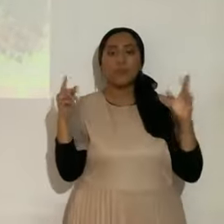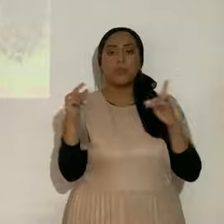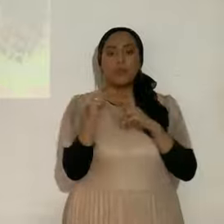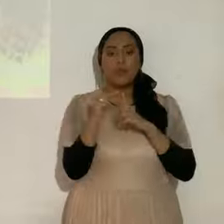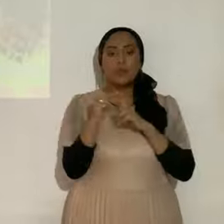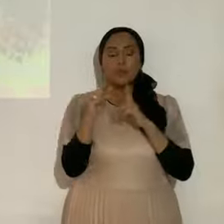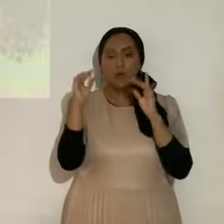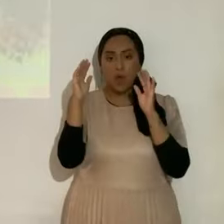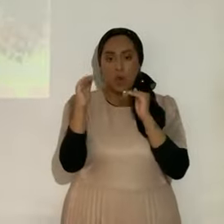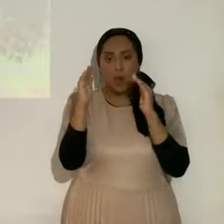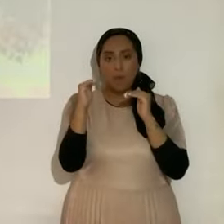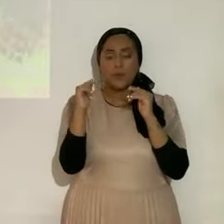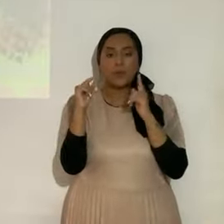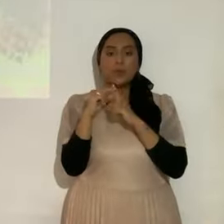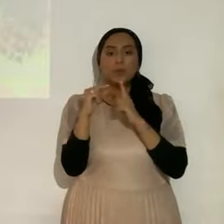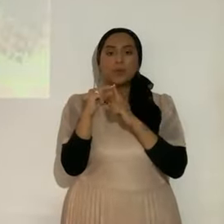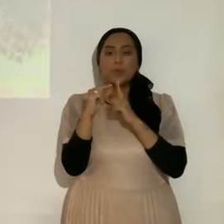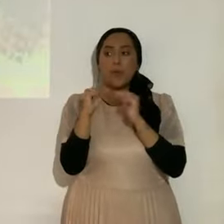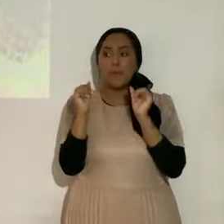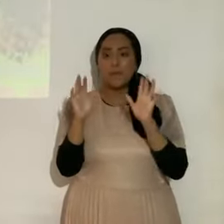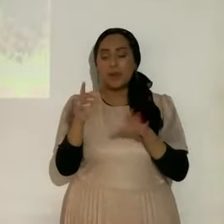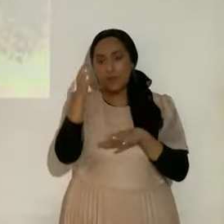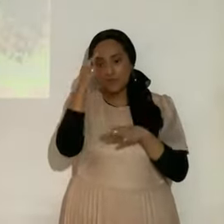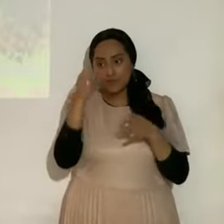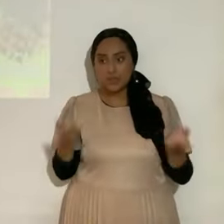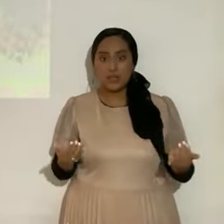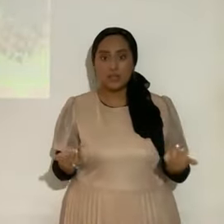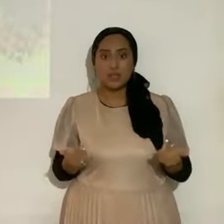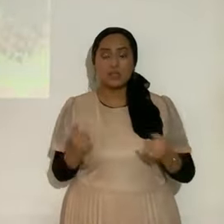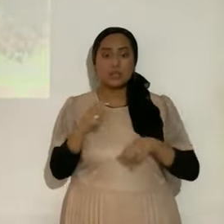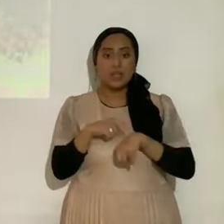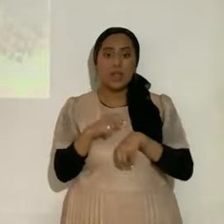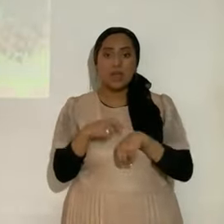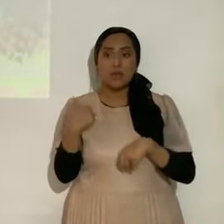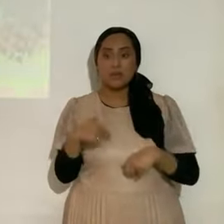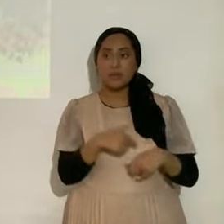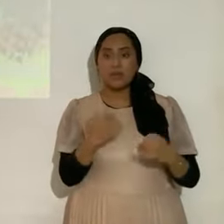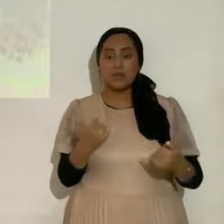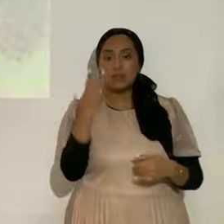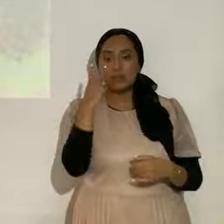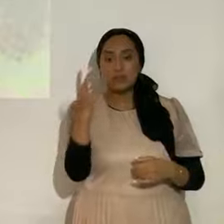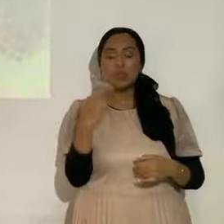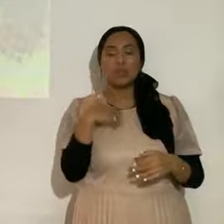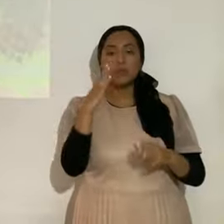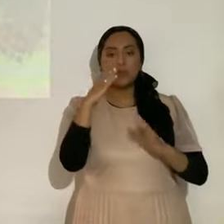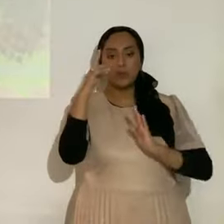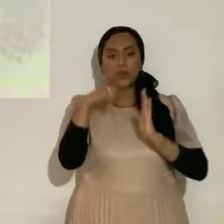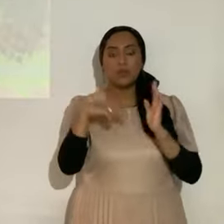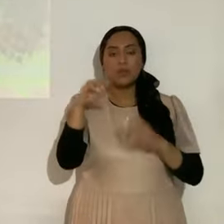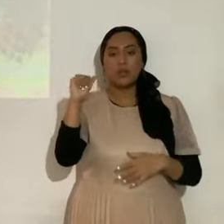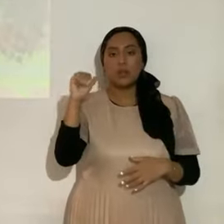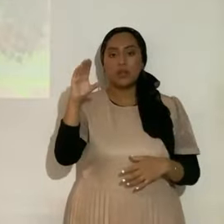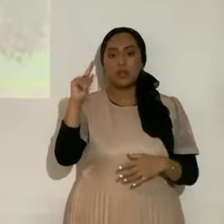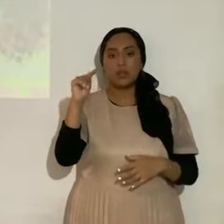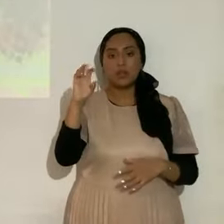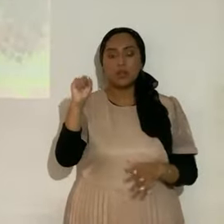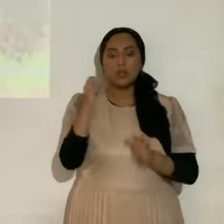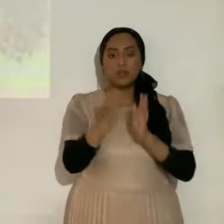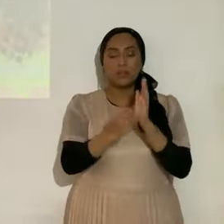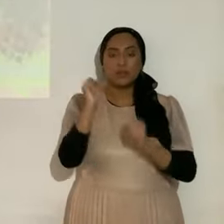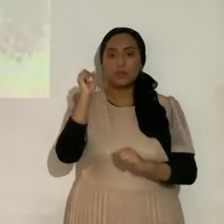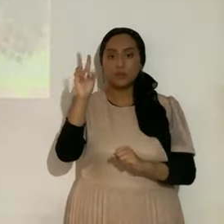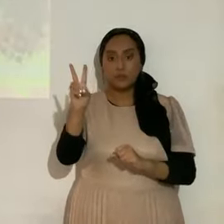de esperanza, una palabra de bendición para este tiempo que estamos viendo nosotros. Y lo vamos a leer. Hechos capítulo 2, ¿sí?